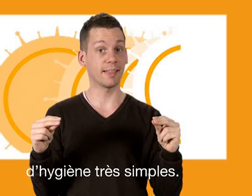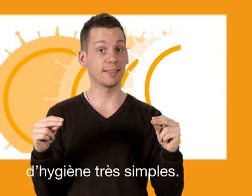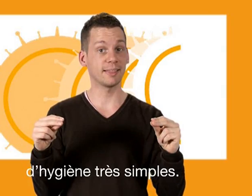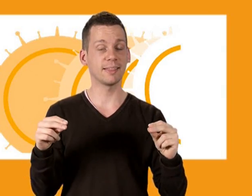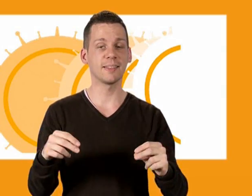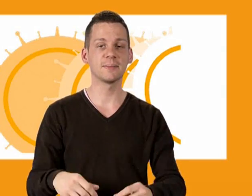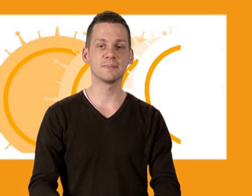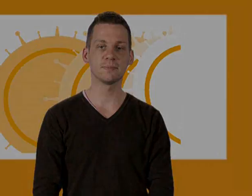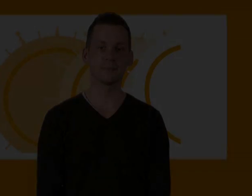simples.